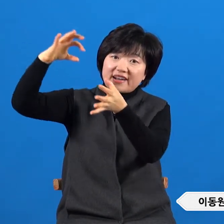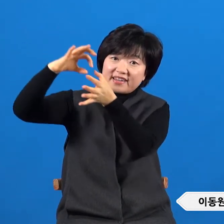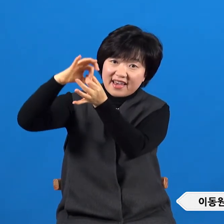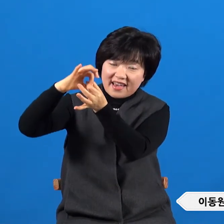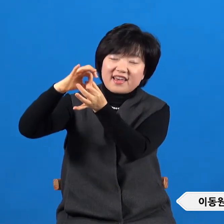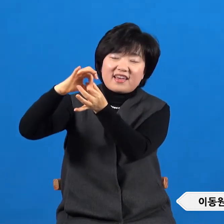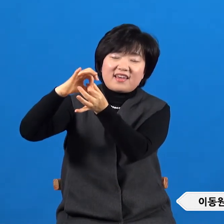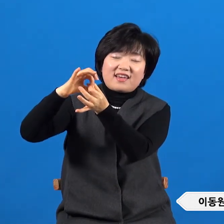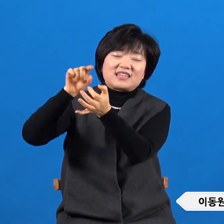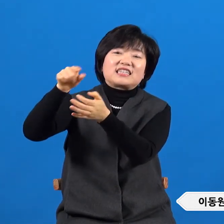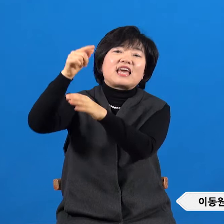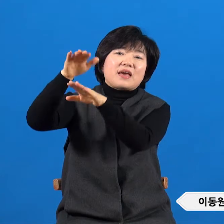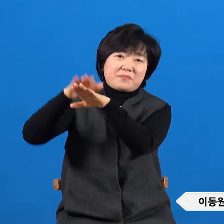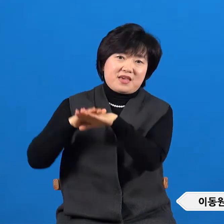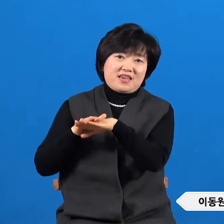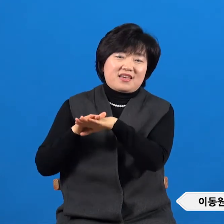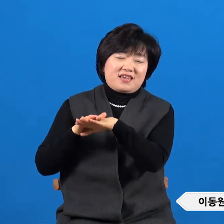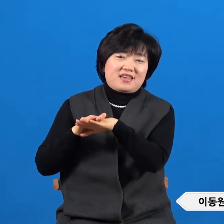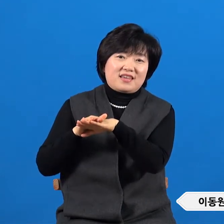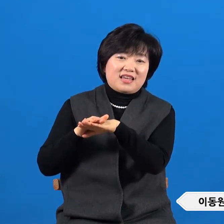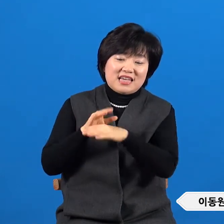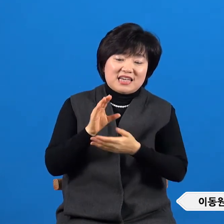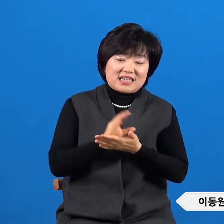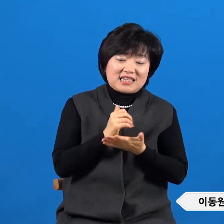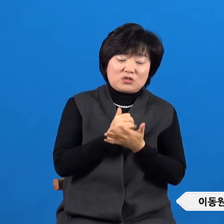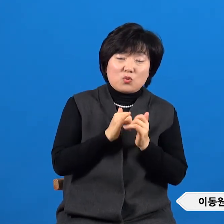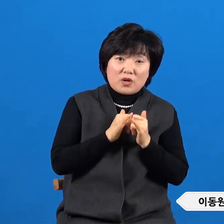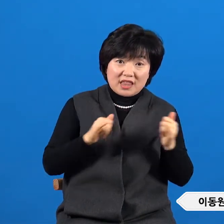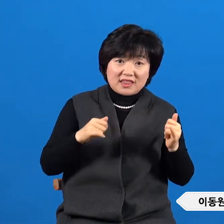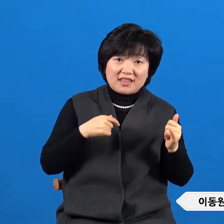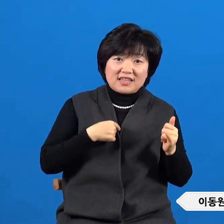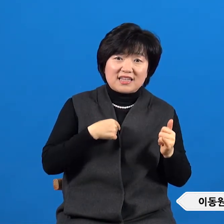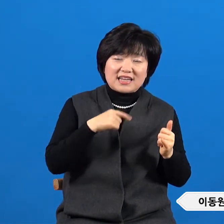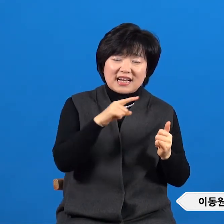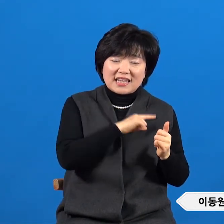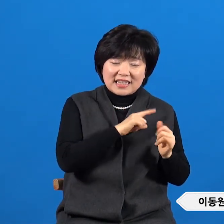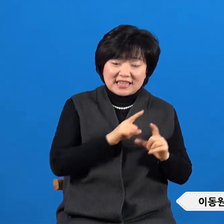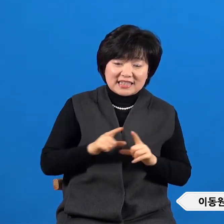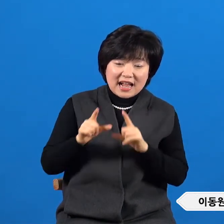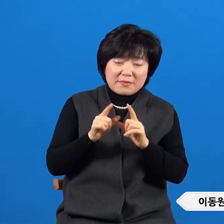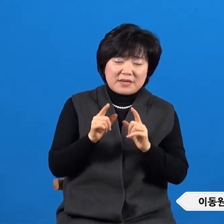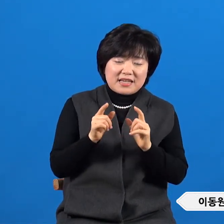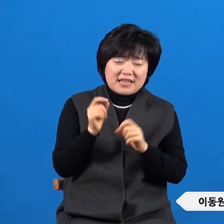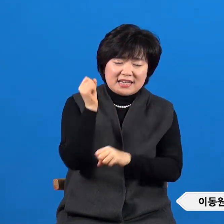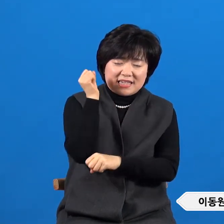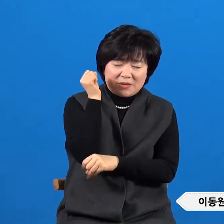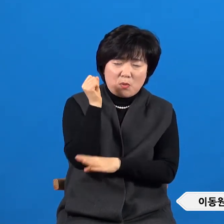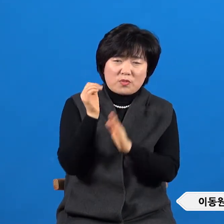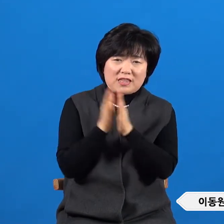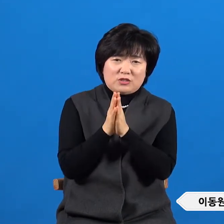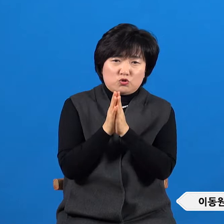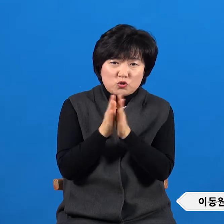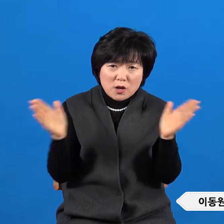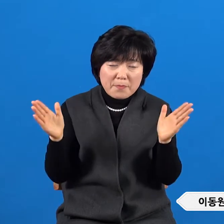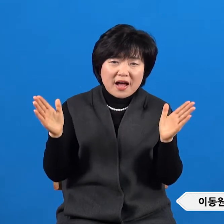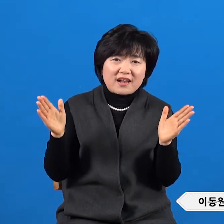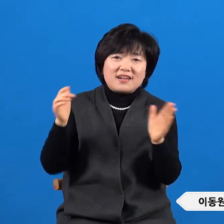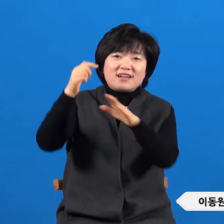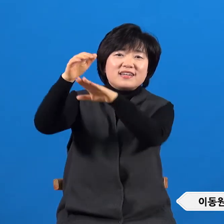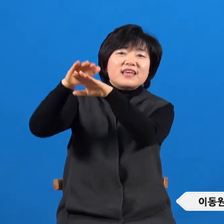설정되는 것을 의미합니다. 그것이 바로 그리스도인의 삶이 출발하는 기본, 베이식이라고 할 수가